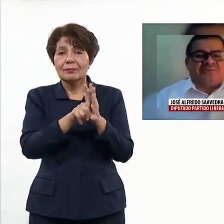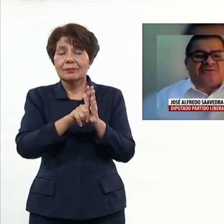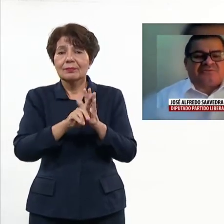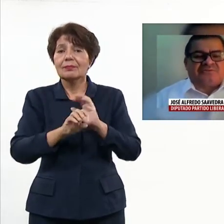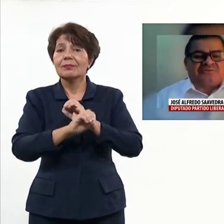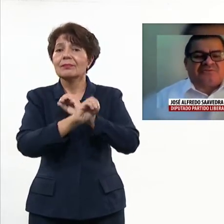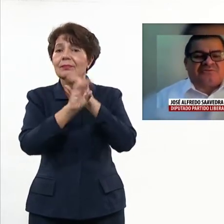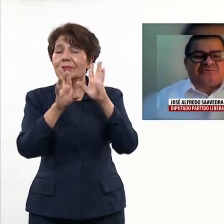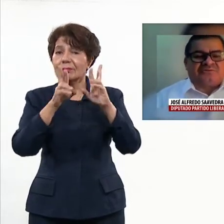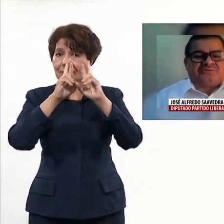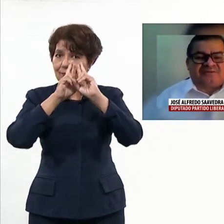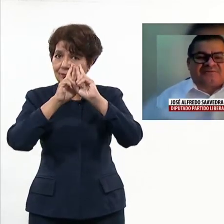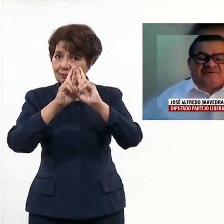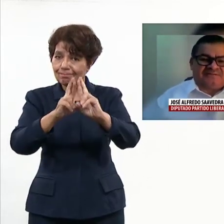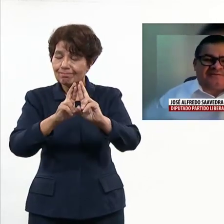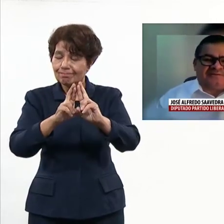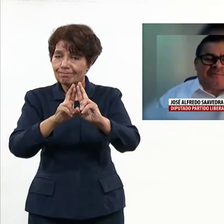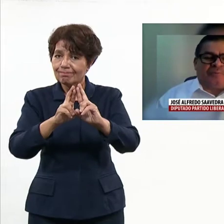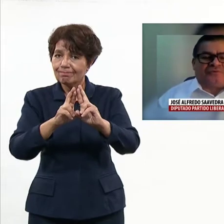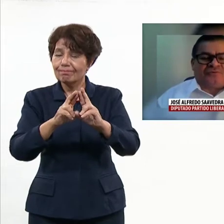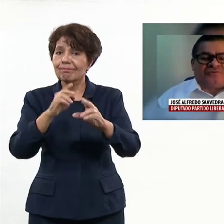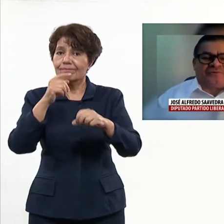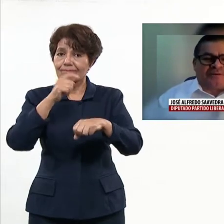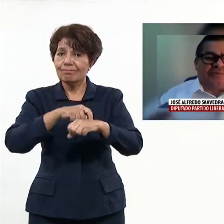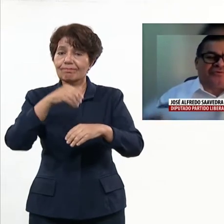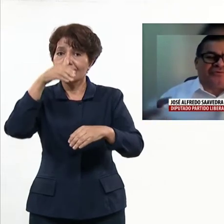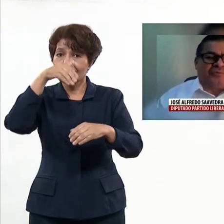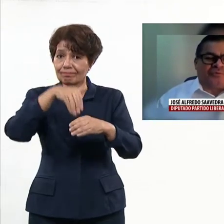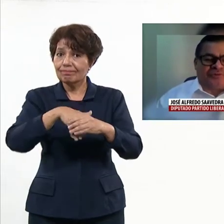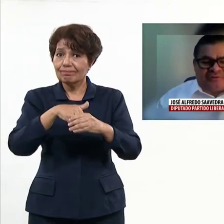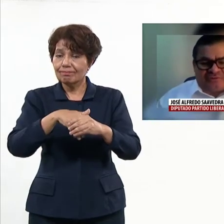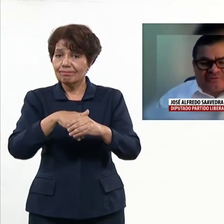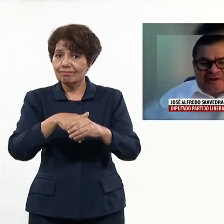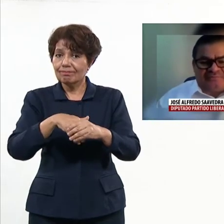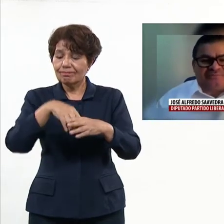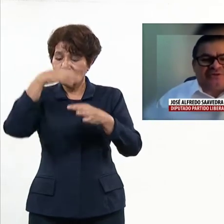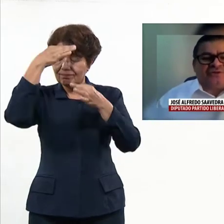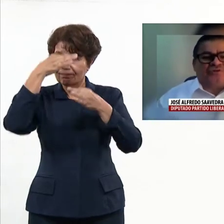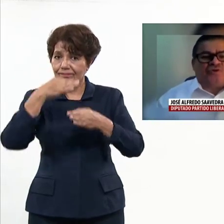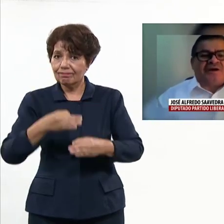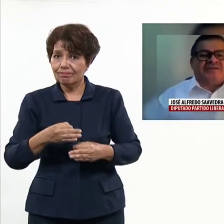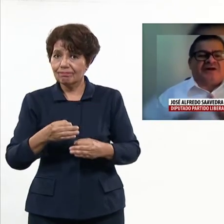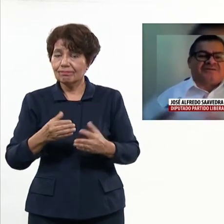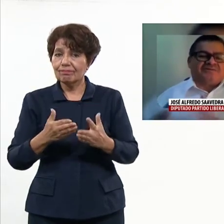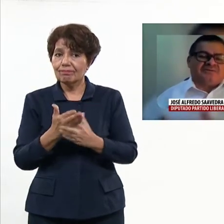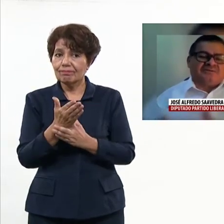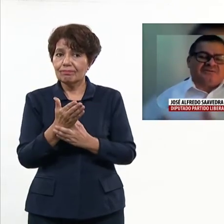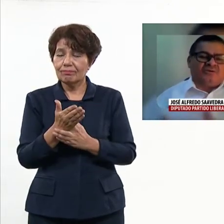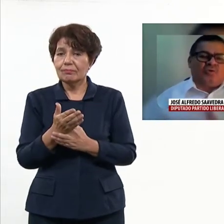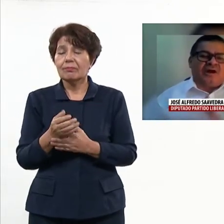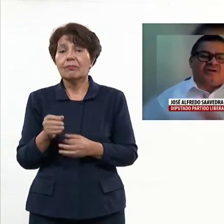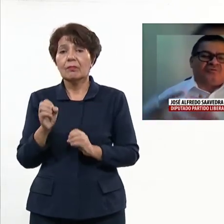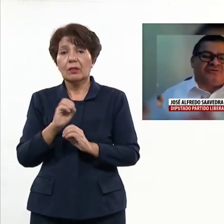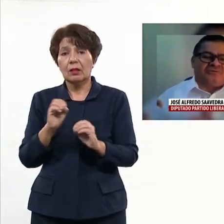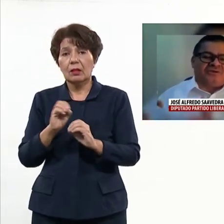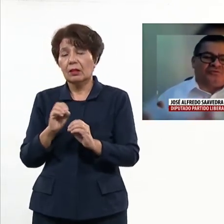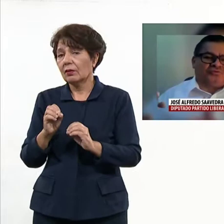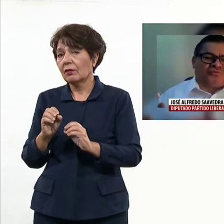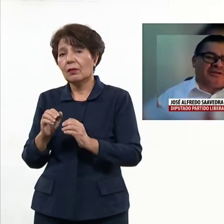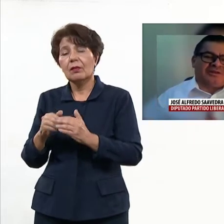quiere realmente certeza que el próximo proceso electoral no va a generar los